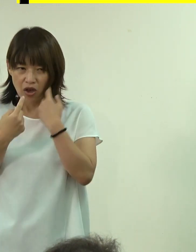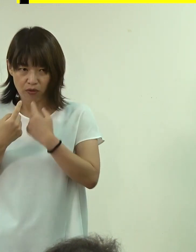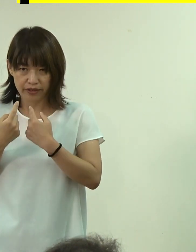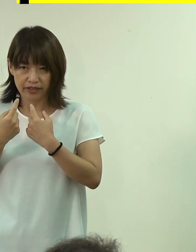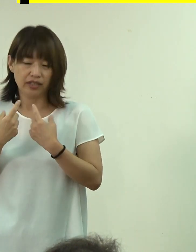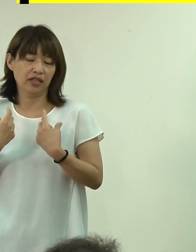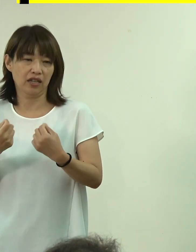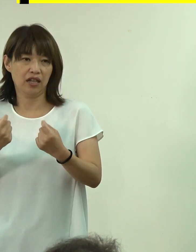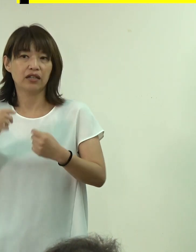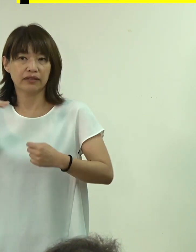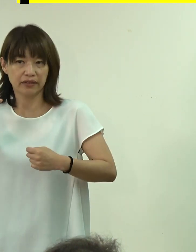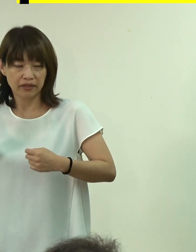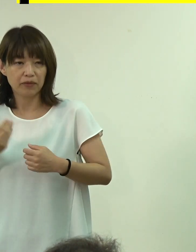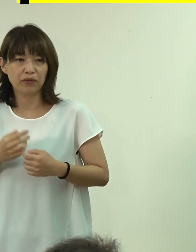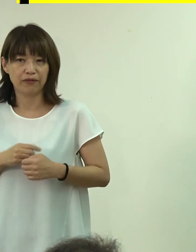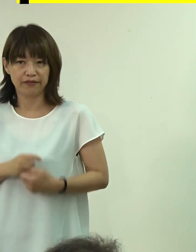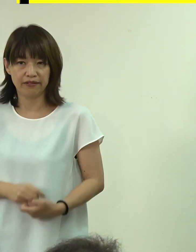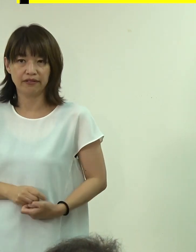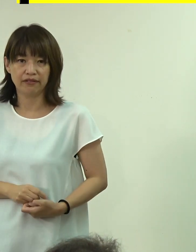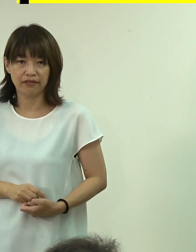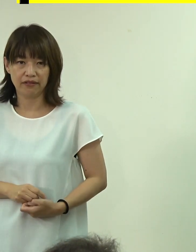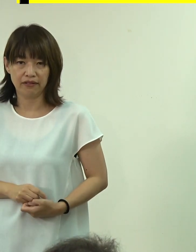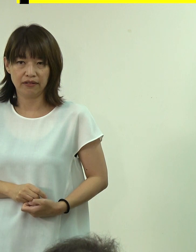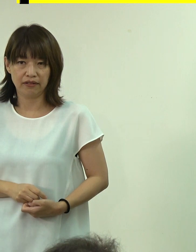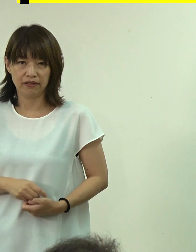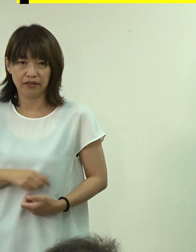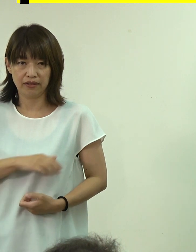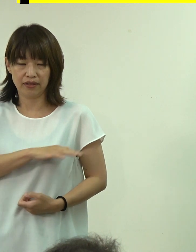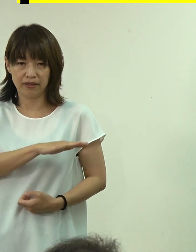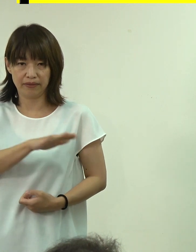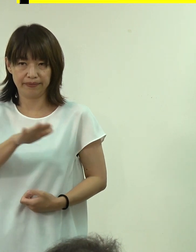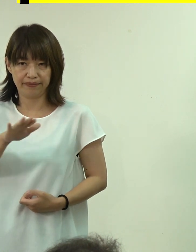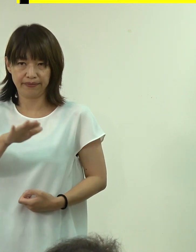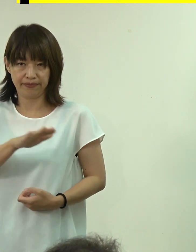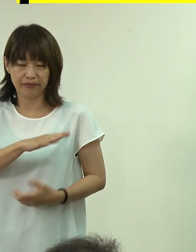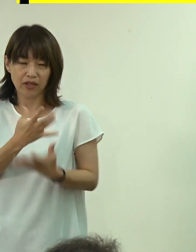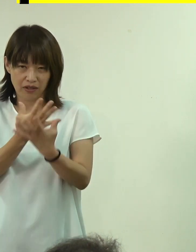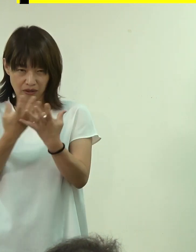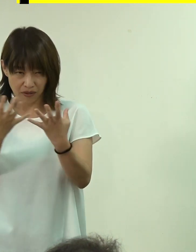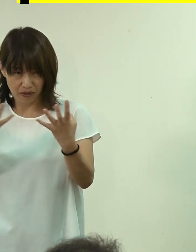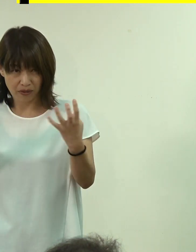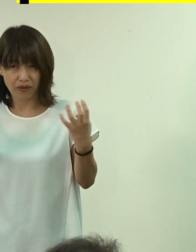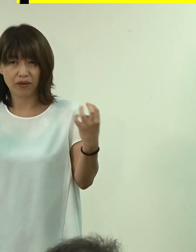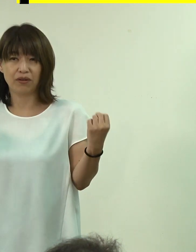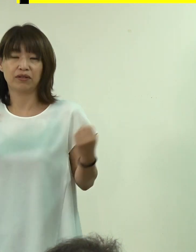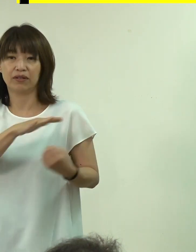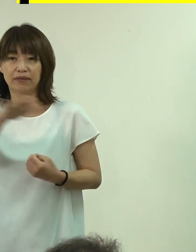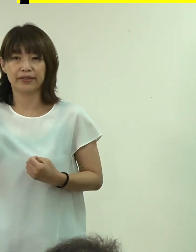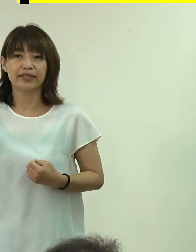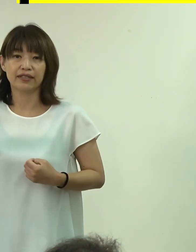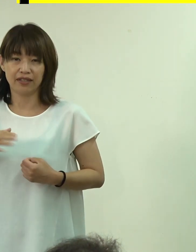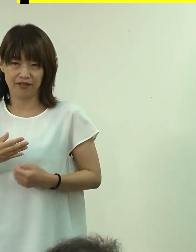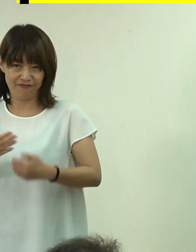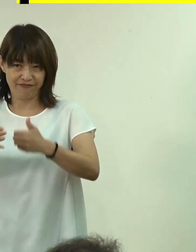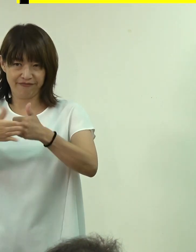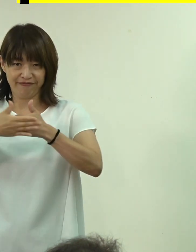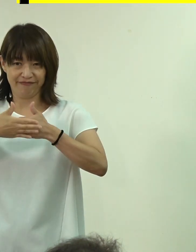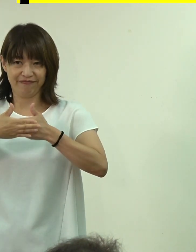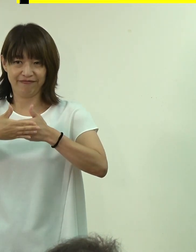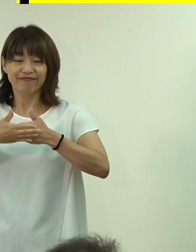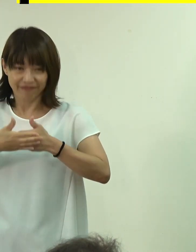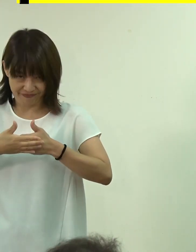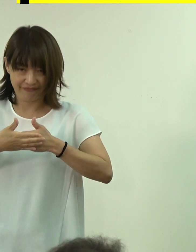でもなんとか皆さんの多くの皆さんの野菜の中